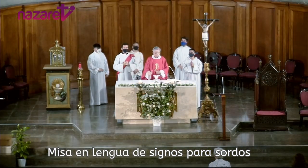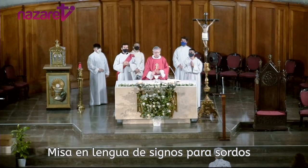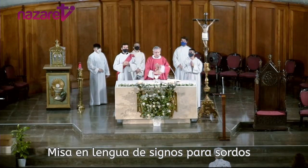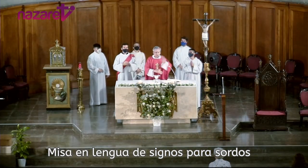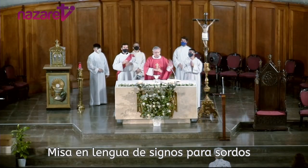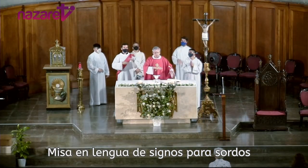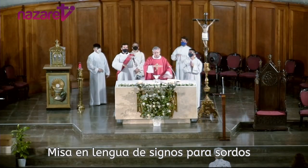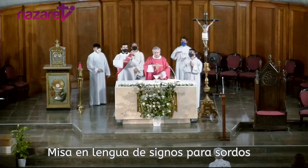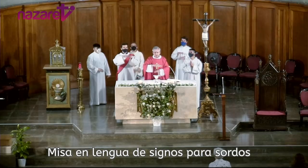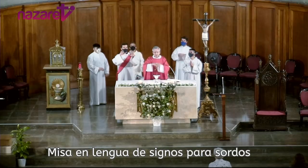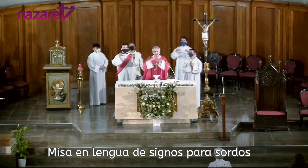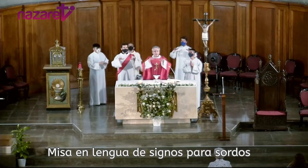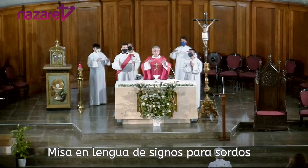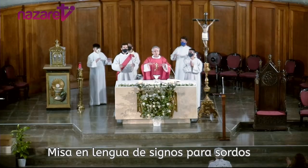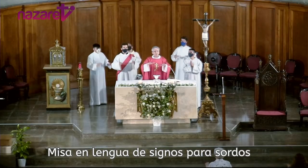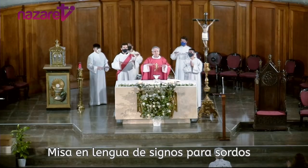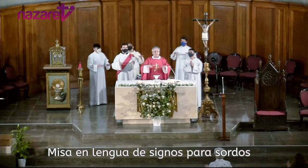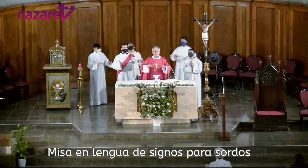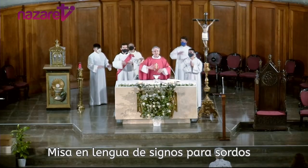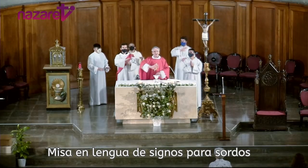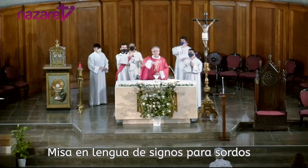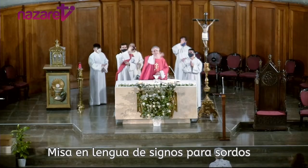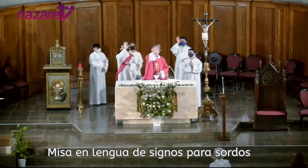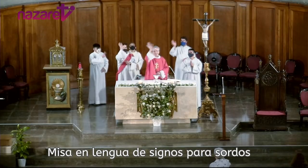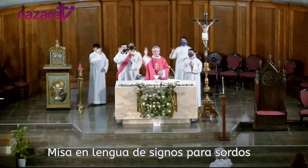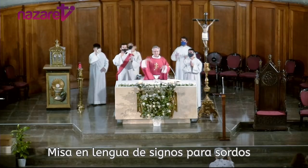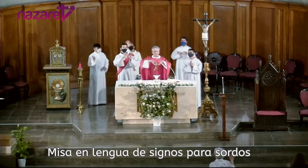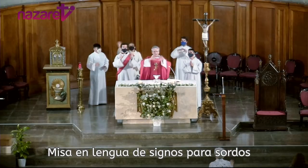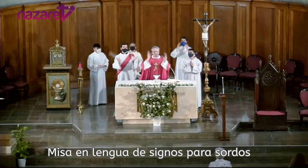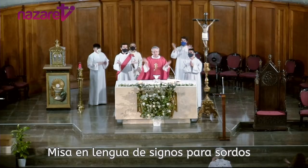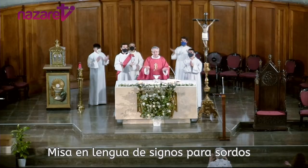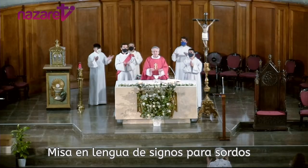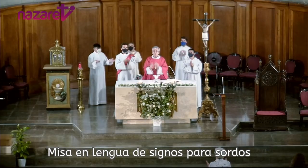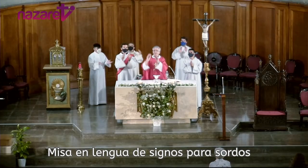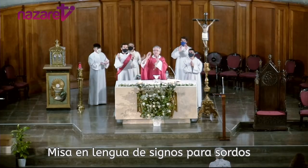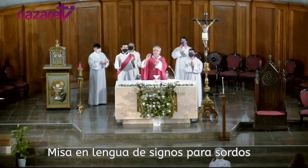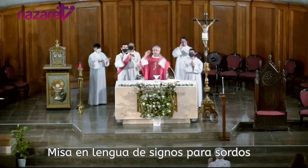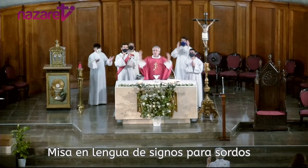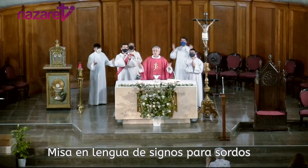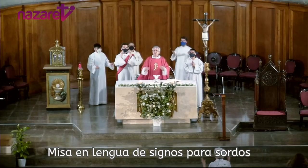universo. Llenos están el cielo y la tierra de